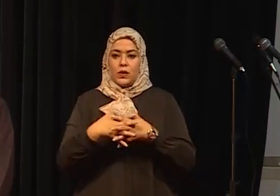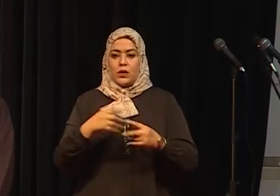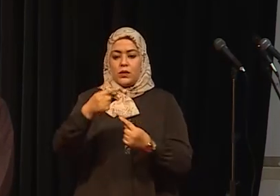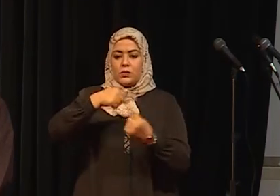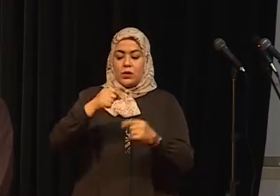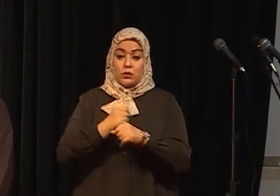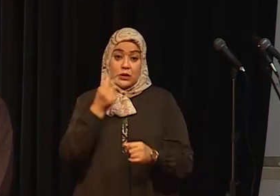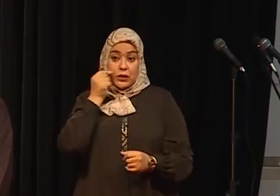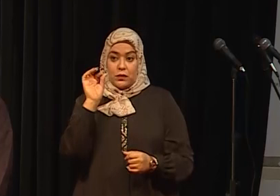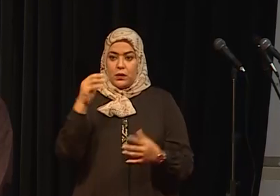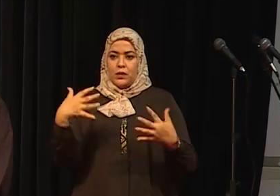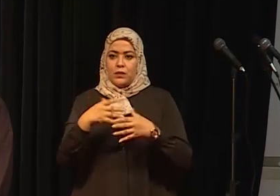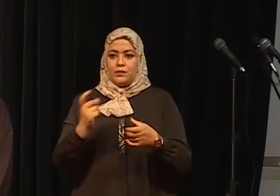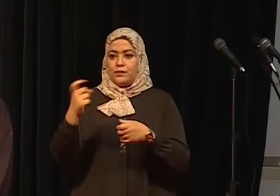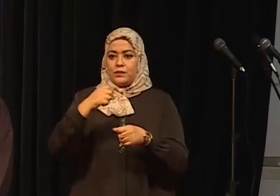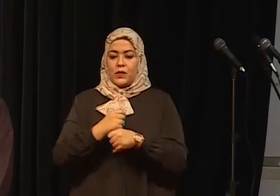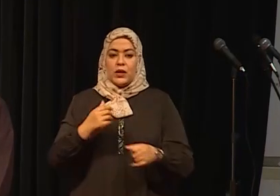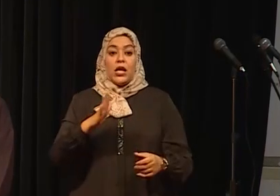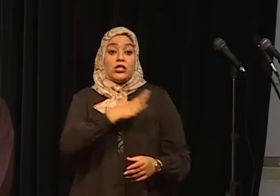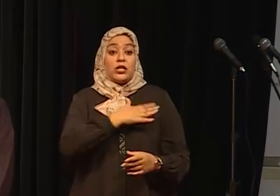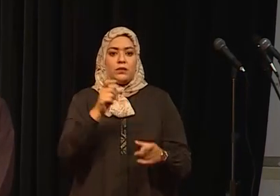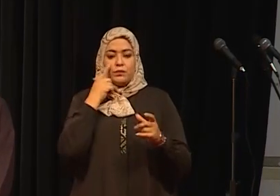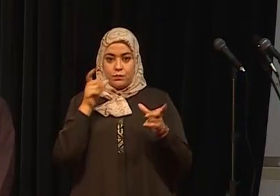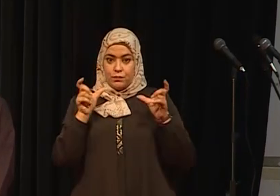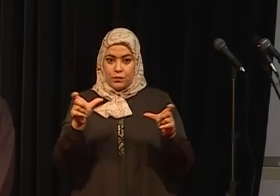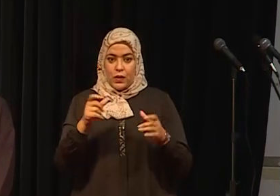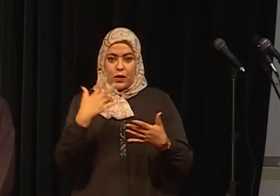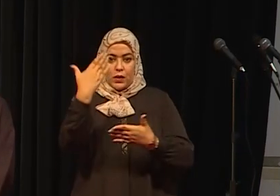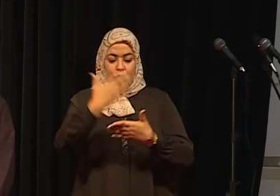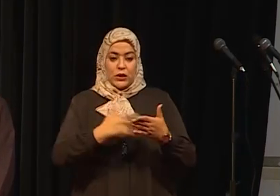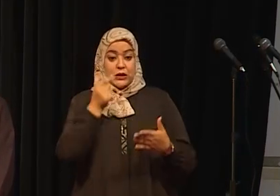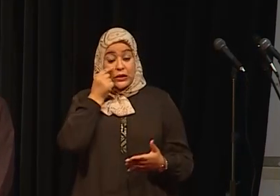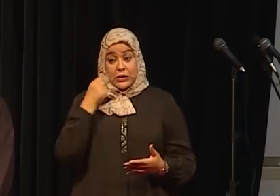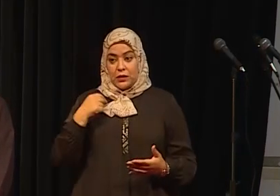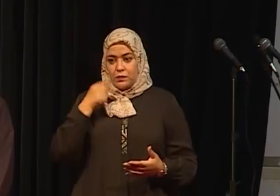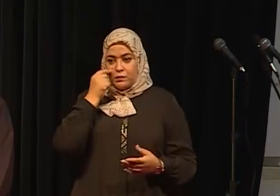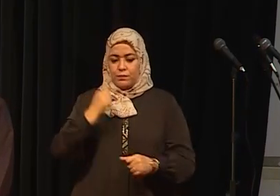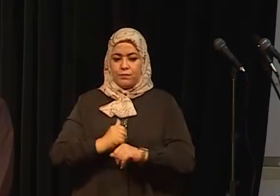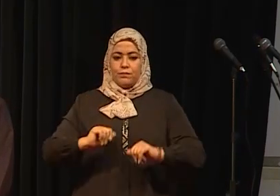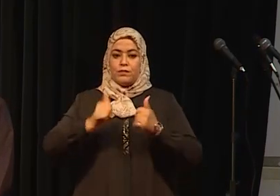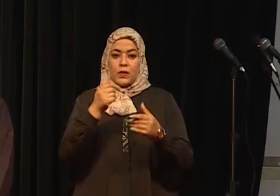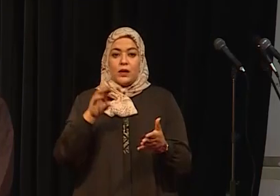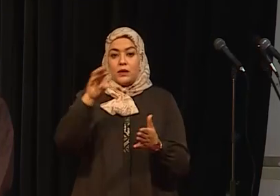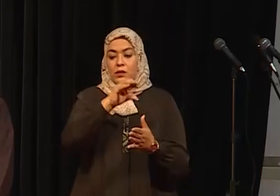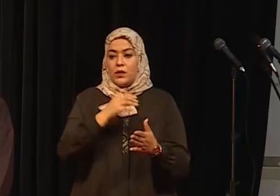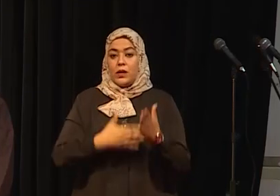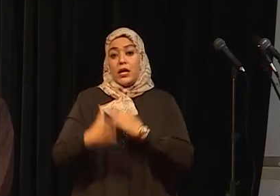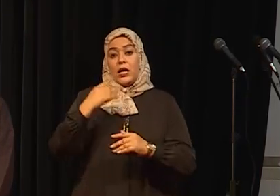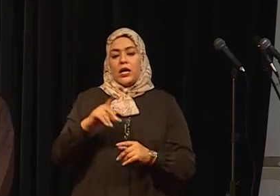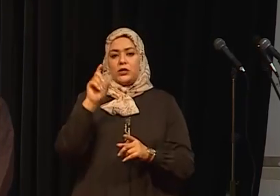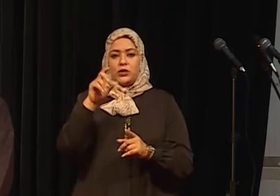Privacy Assembly، من ضمنها اللجنة الوطنية لمراقبة معطيات ذات الطابع الشخصي، التي حجزت منذ